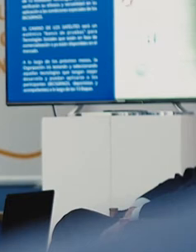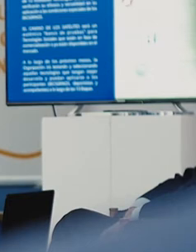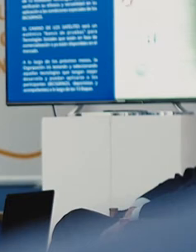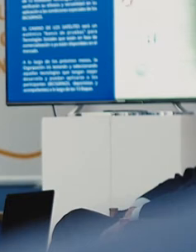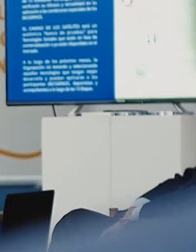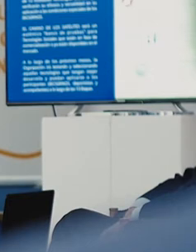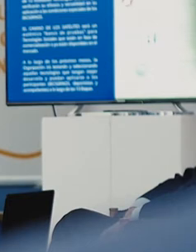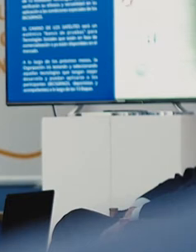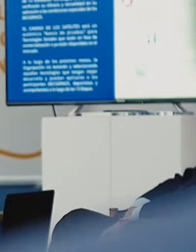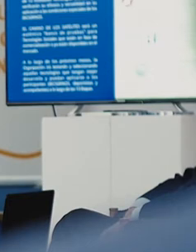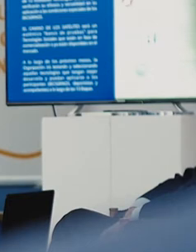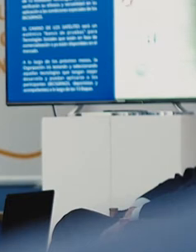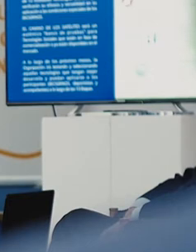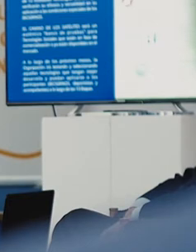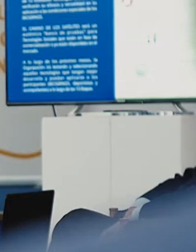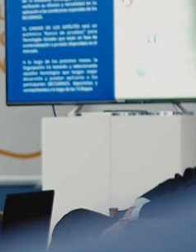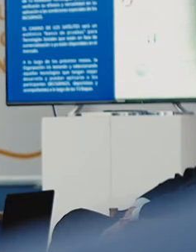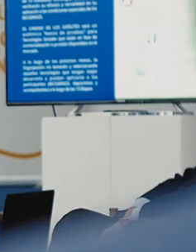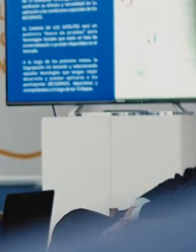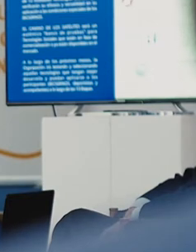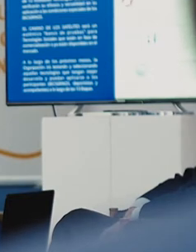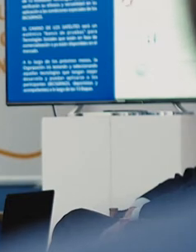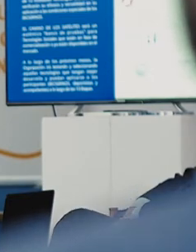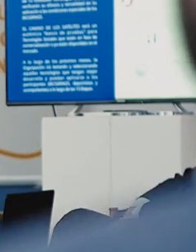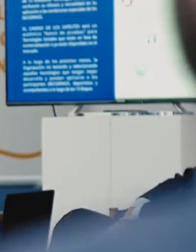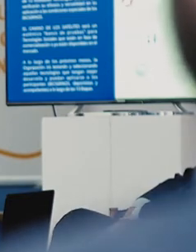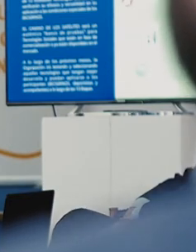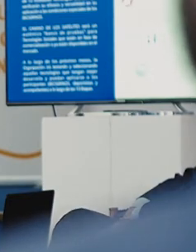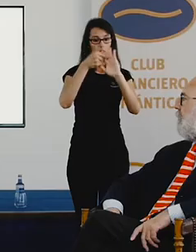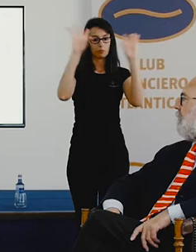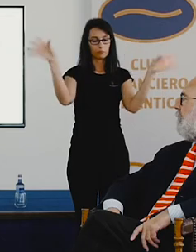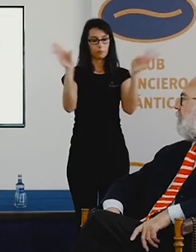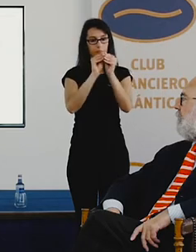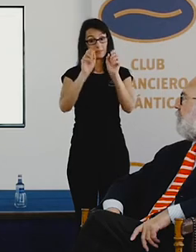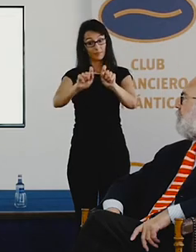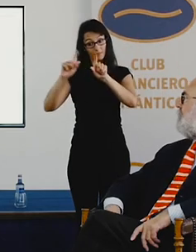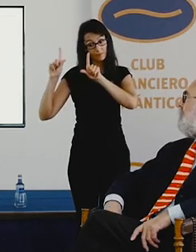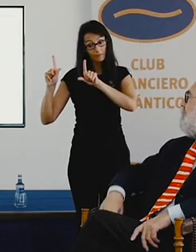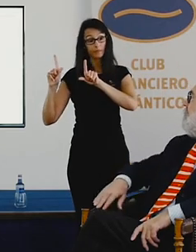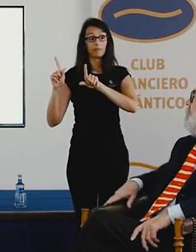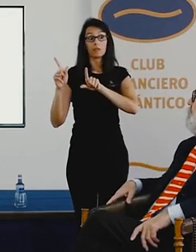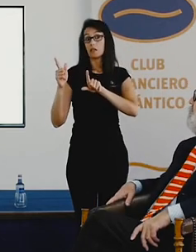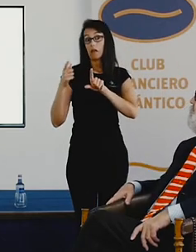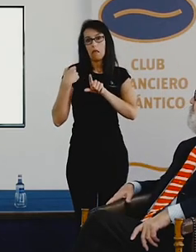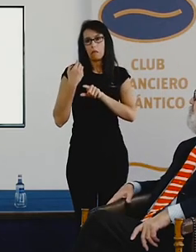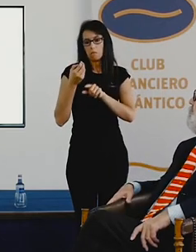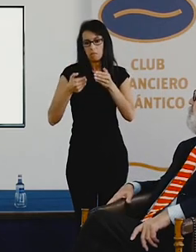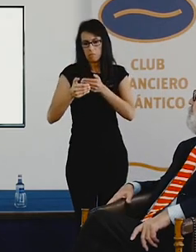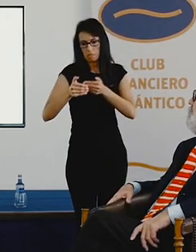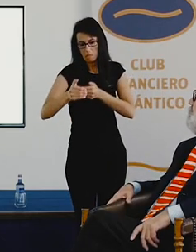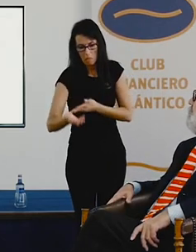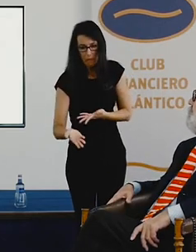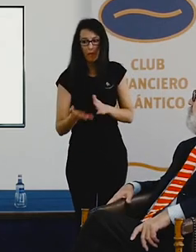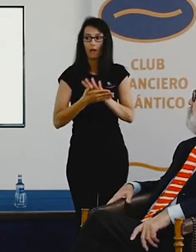Hablando de tecnologías, aquí tenéis ya resumidas tres tecnologías de las que hablo en breve, pero que ya sí vamos a tener.